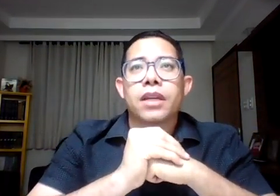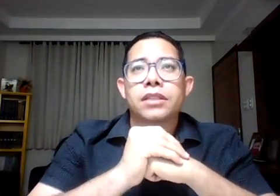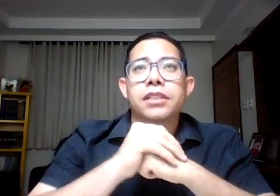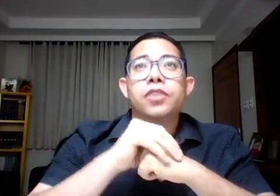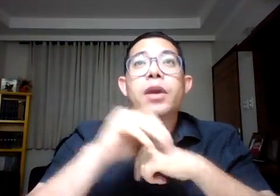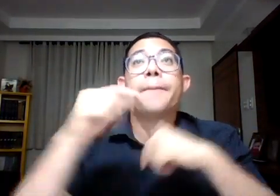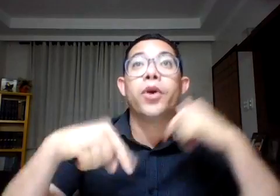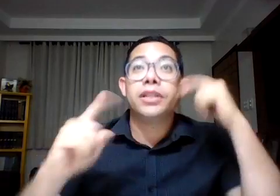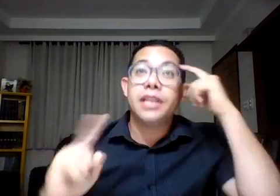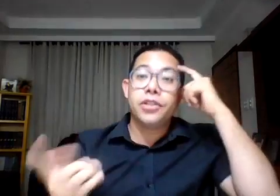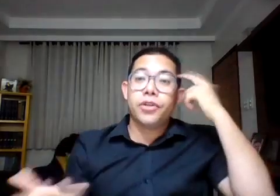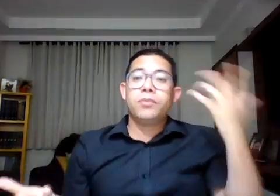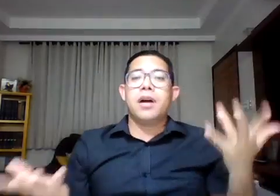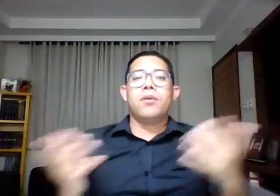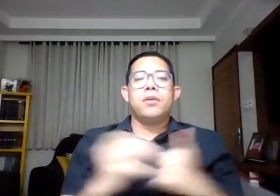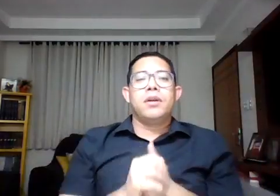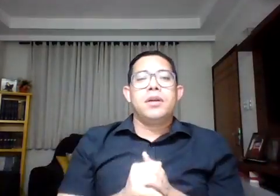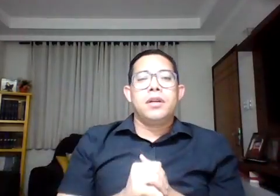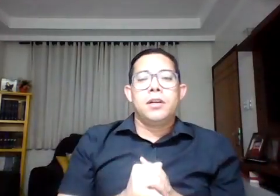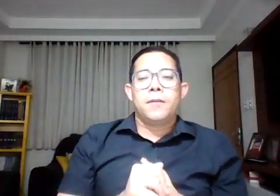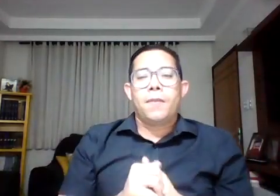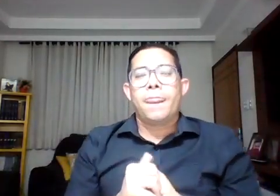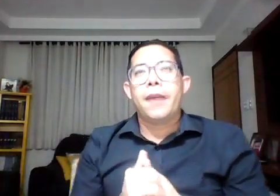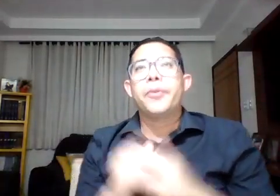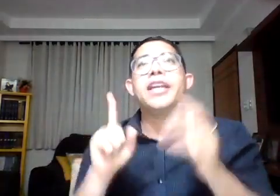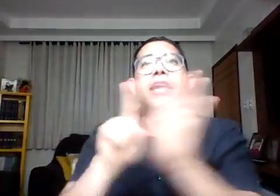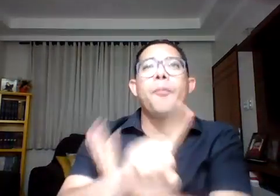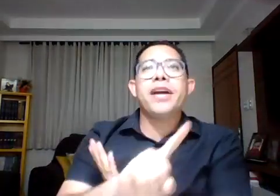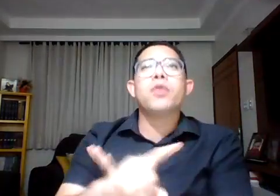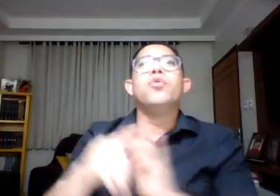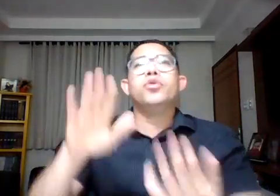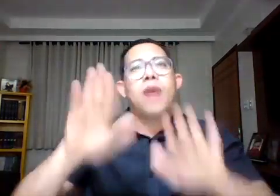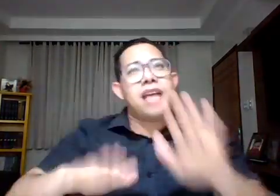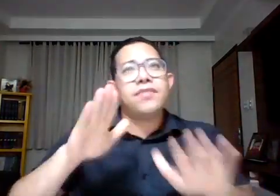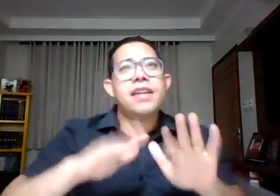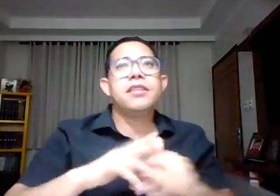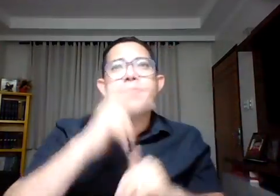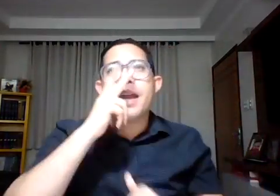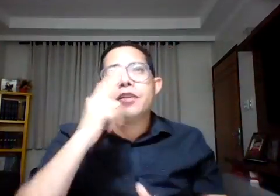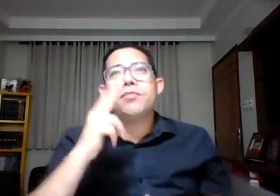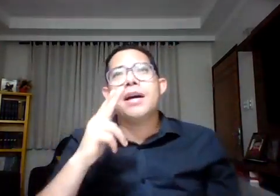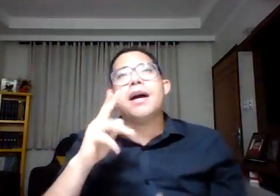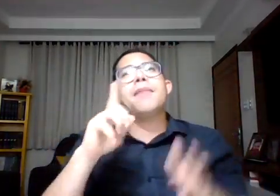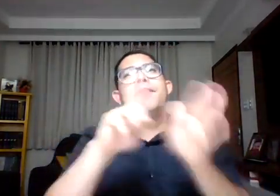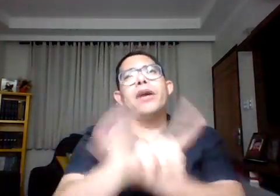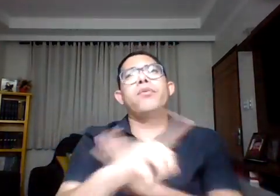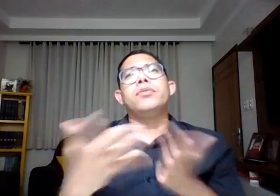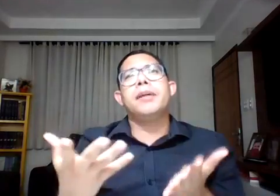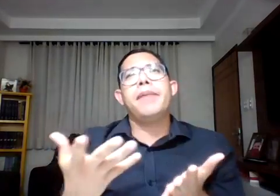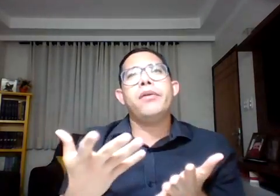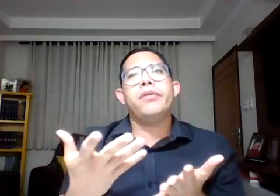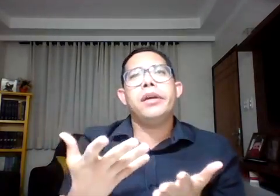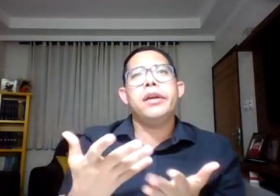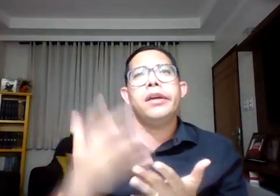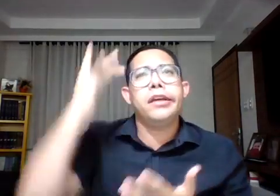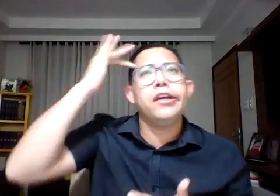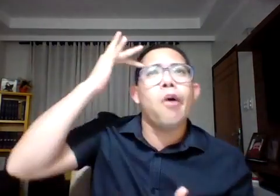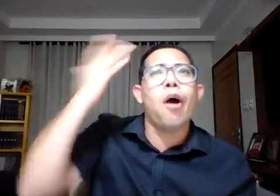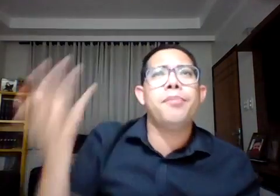Se isso é importante ou não. Por que eu pergunto? Às vezes parece uma pergunta meio que óbvia,